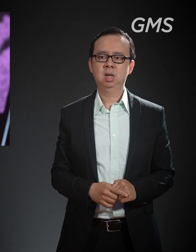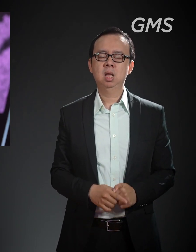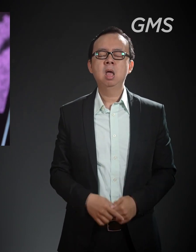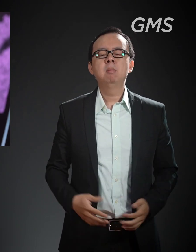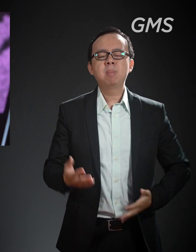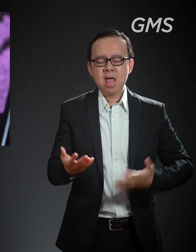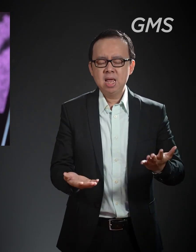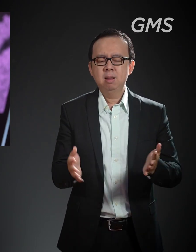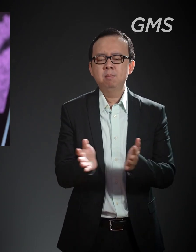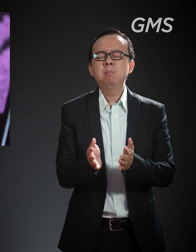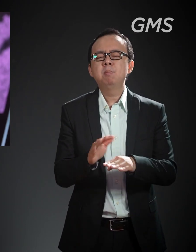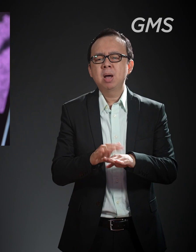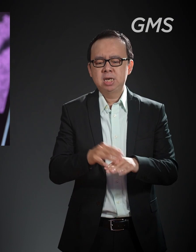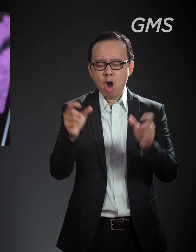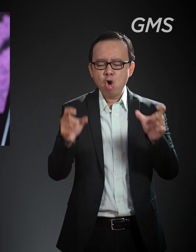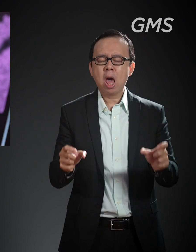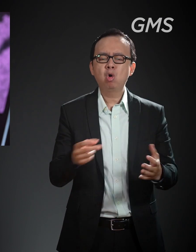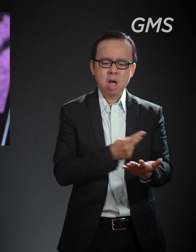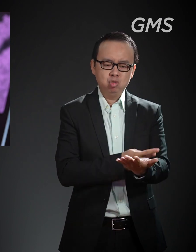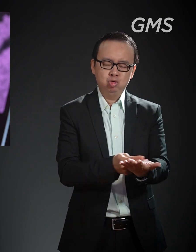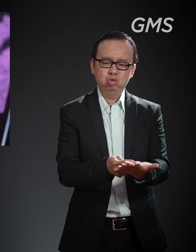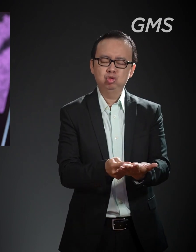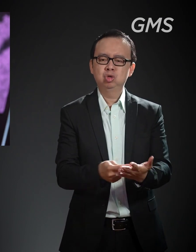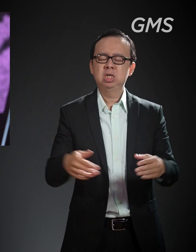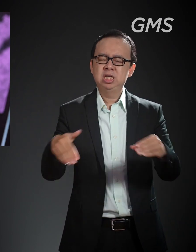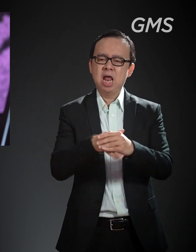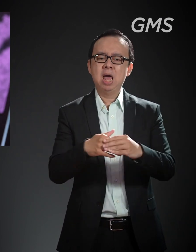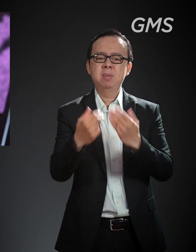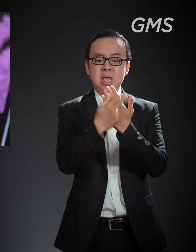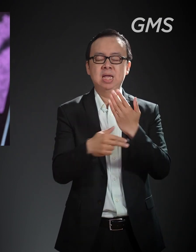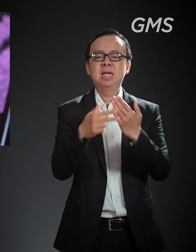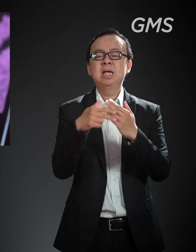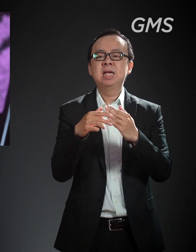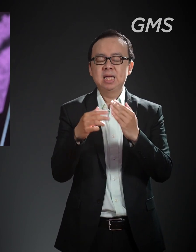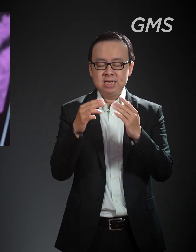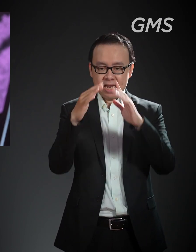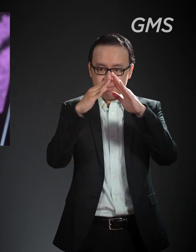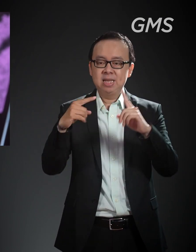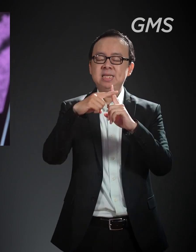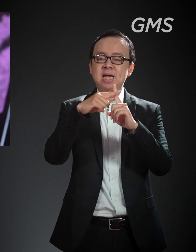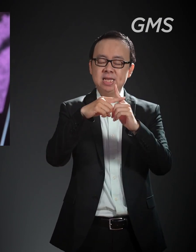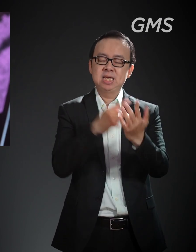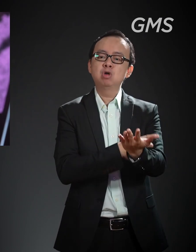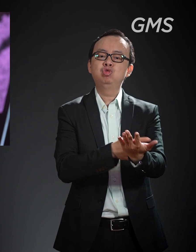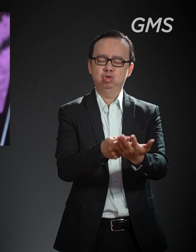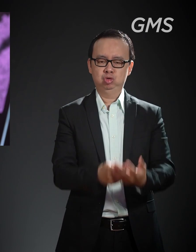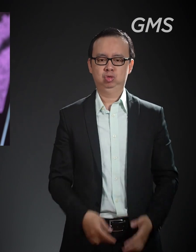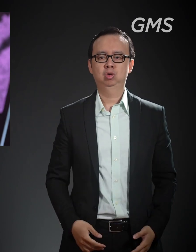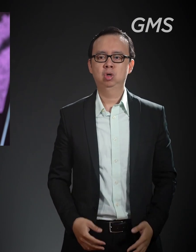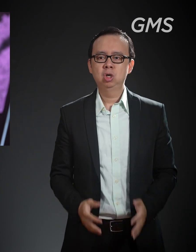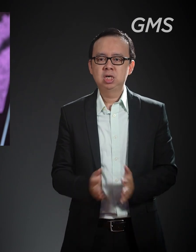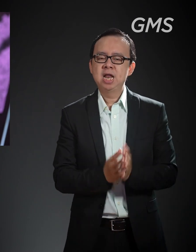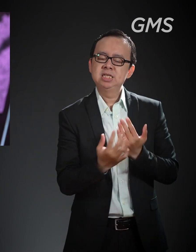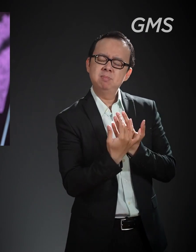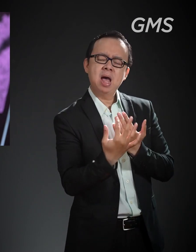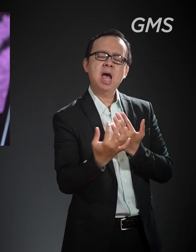orang-orang kudus dijalankan ya Tuhan Yesus melalui gereja-gereja-Mu yang hidup. Terima kasih Tuhan. Dan biarkan jemaat-Mu ya Tuhan, Kau berikan hati